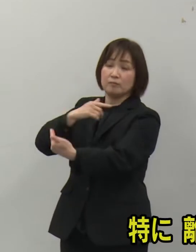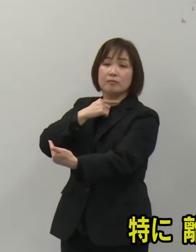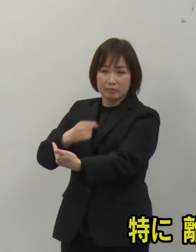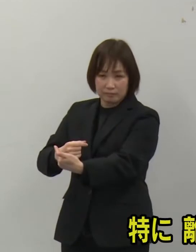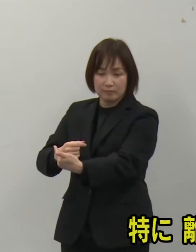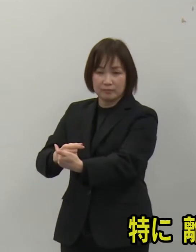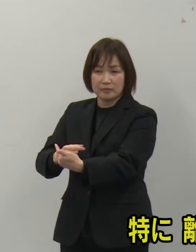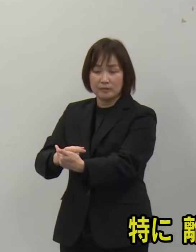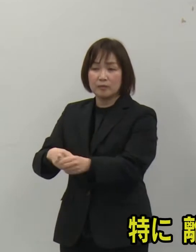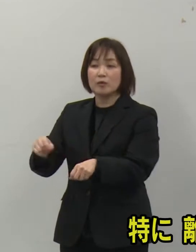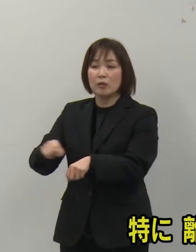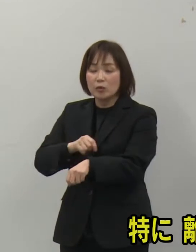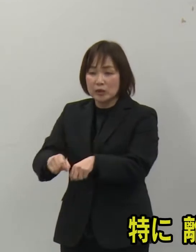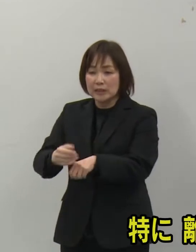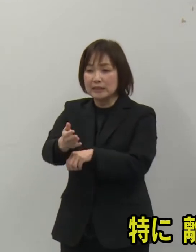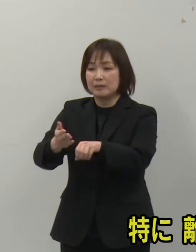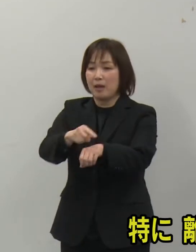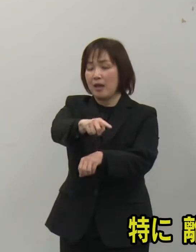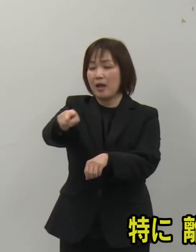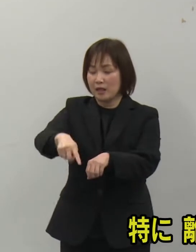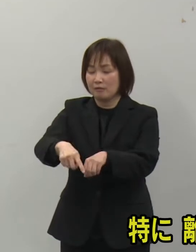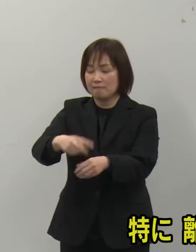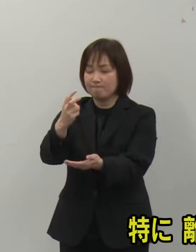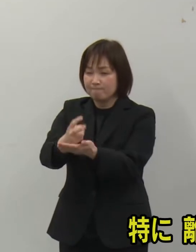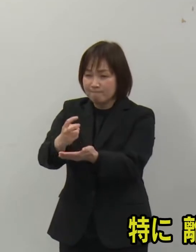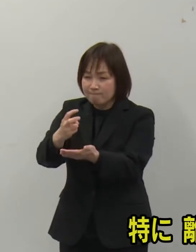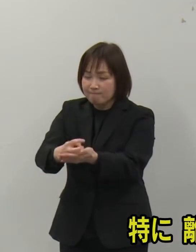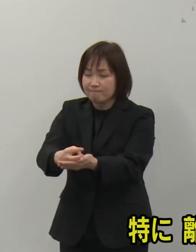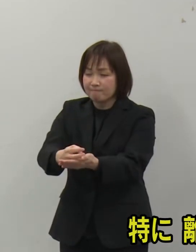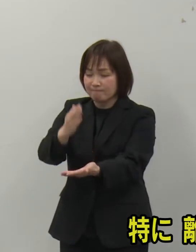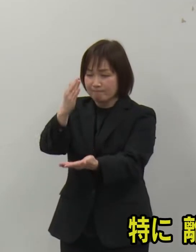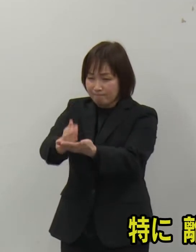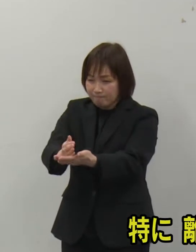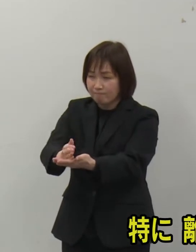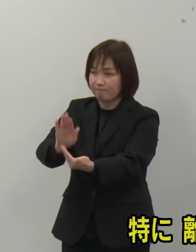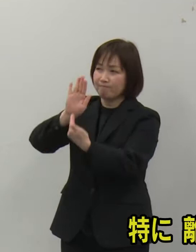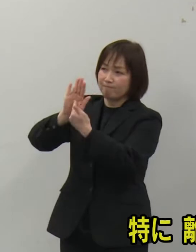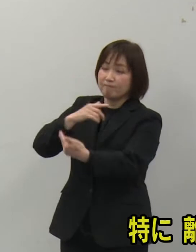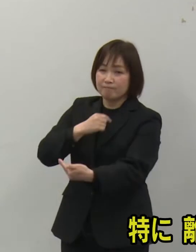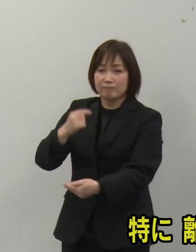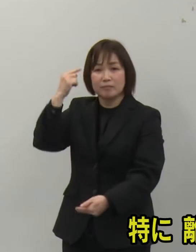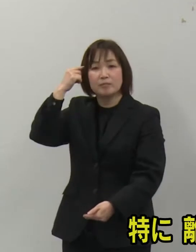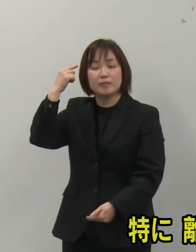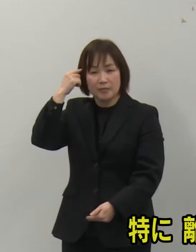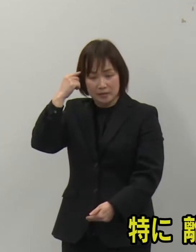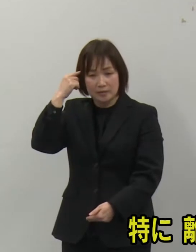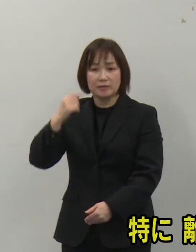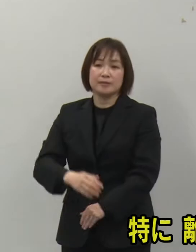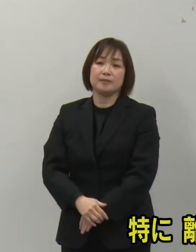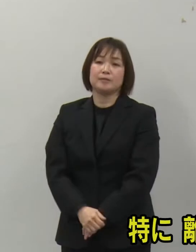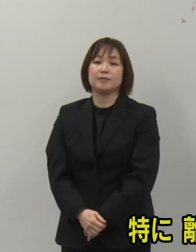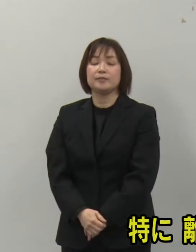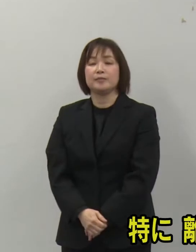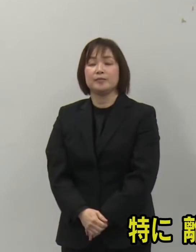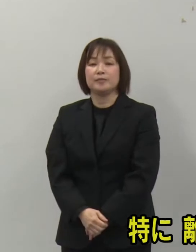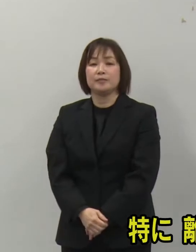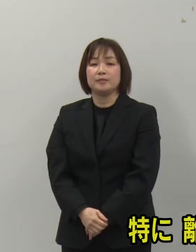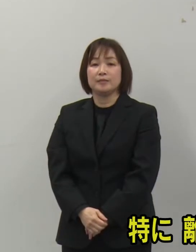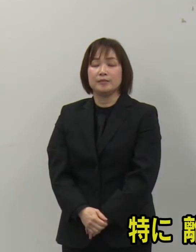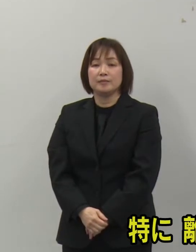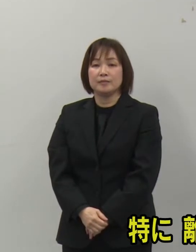に離島への旅行は絶対に控えていただきたいと、そういうふうに思います。